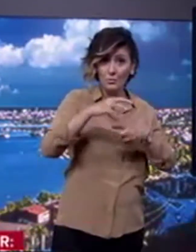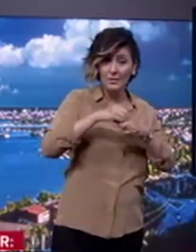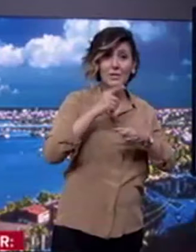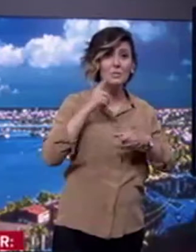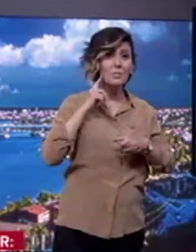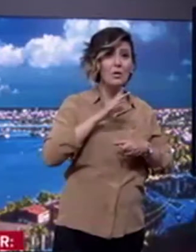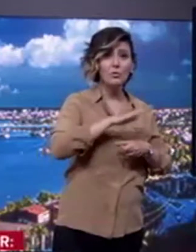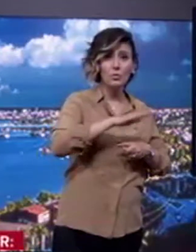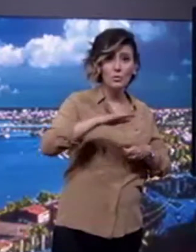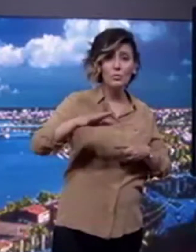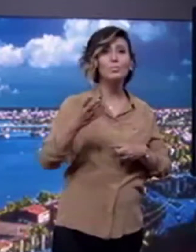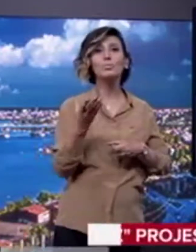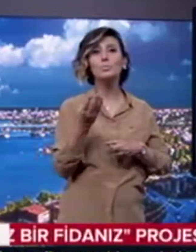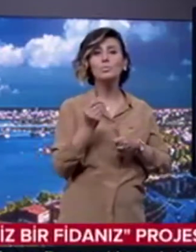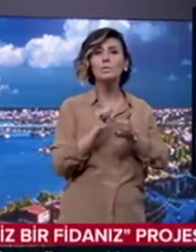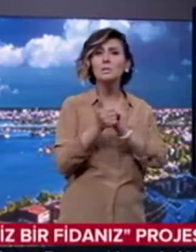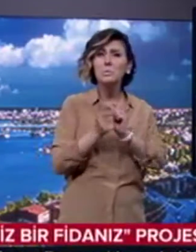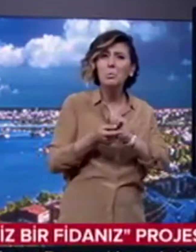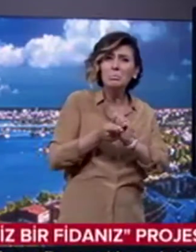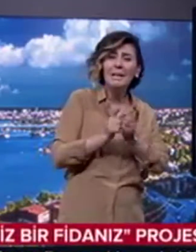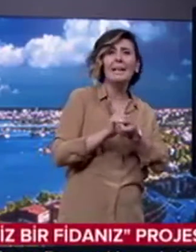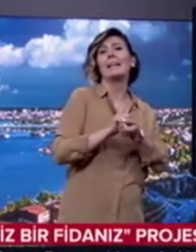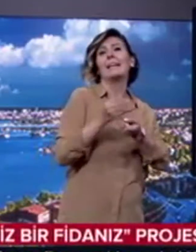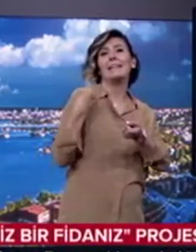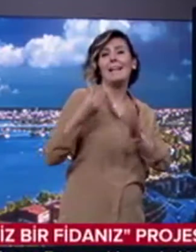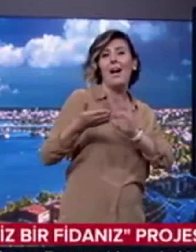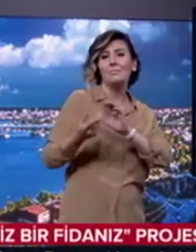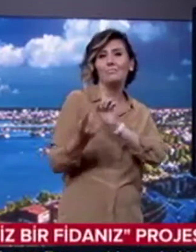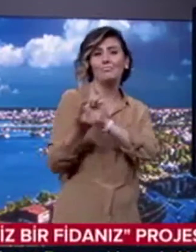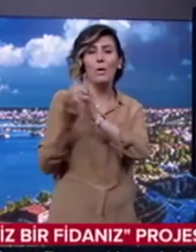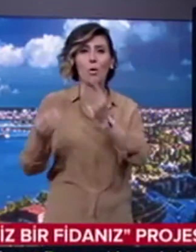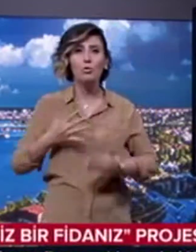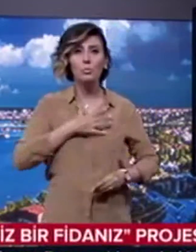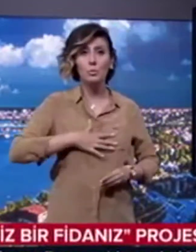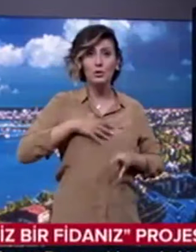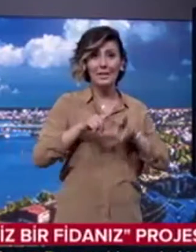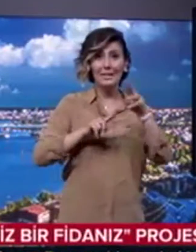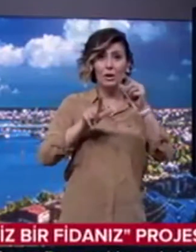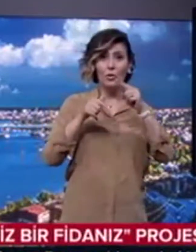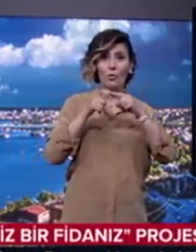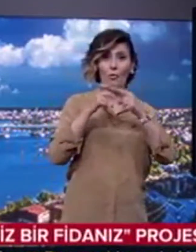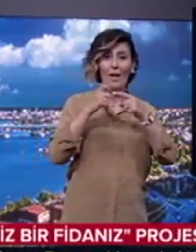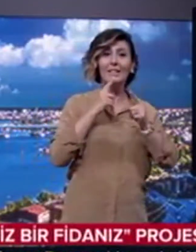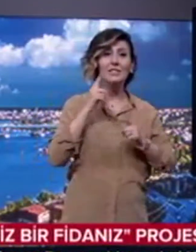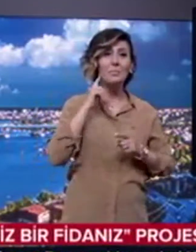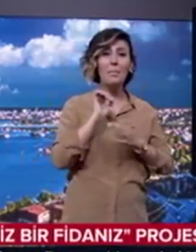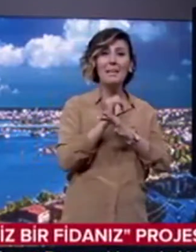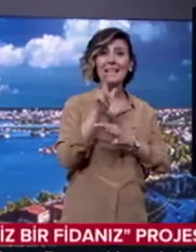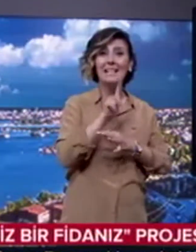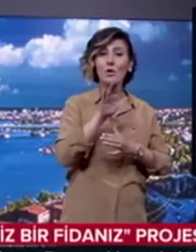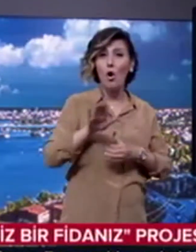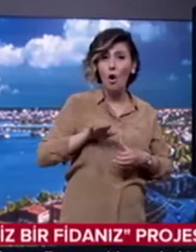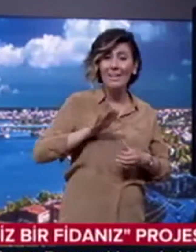birçok spor dalının tadını çıkardı ve yeni arkadaşlar edindi. Bursa Nilüfer İşitme Engelliler Meslek Lisesi öğrencileri